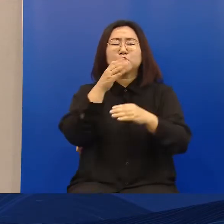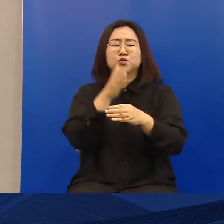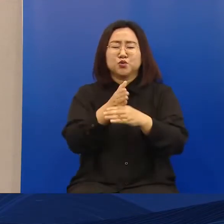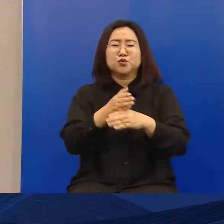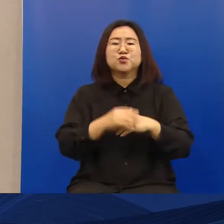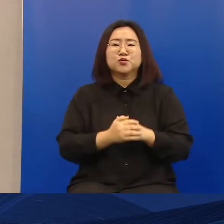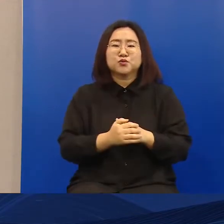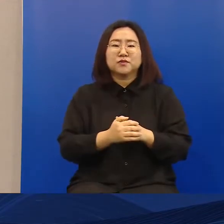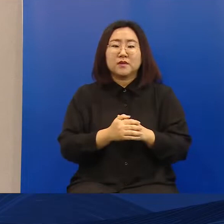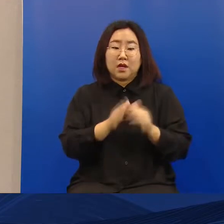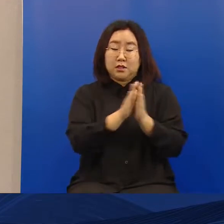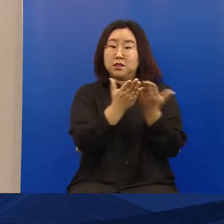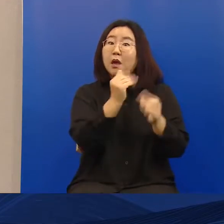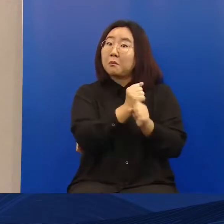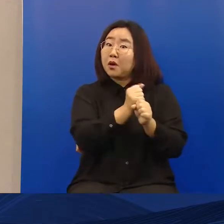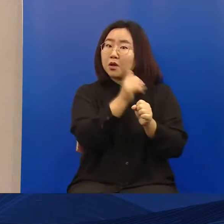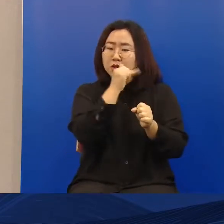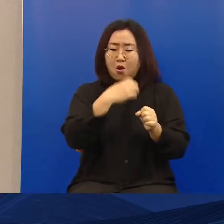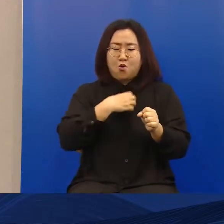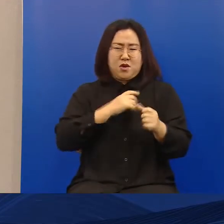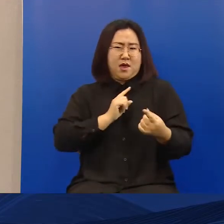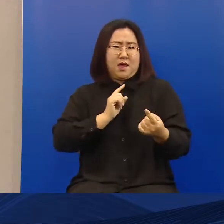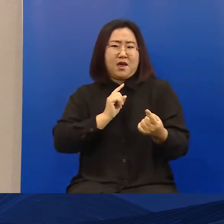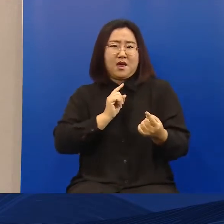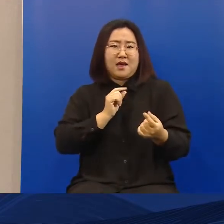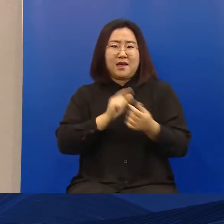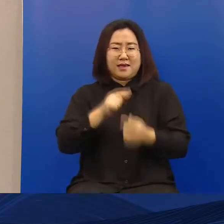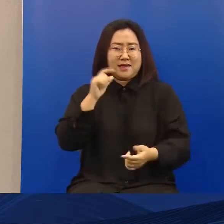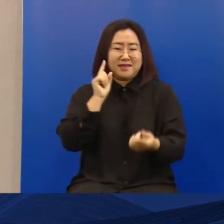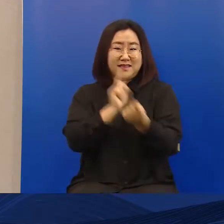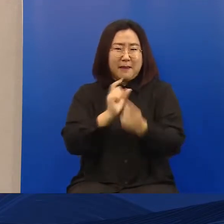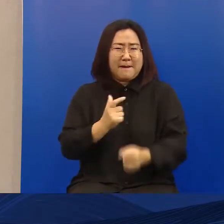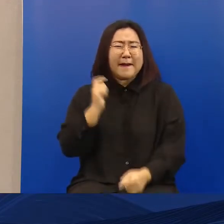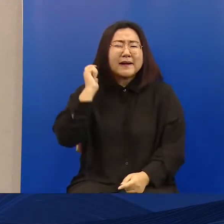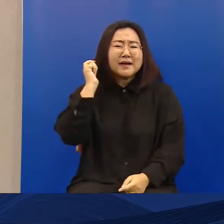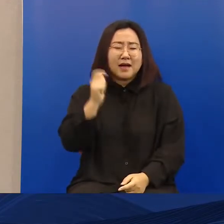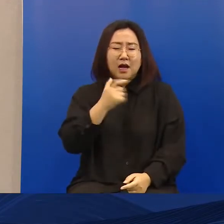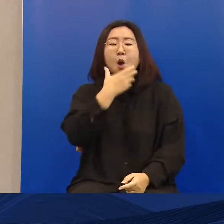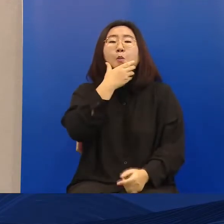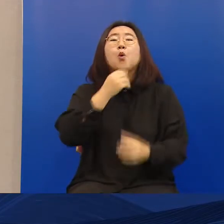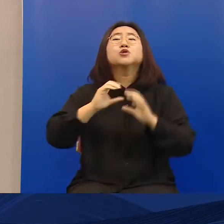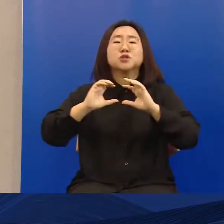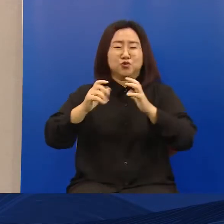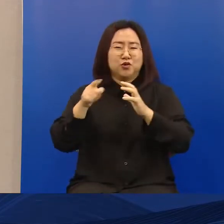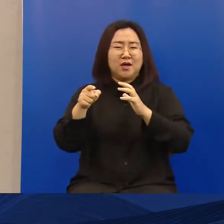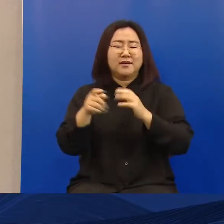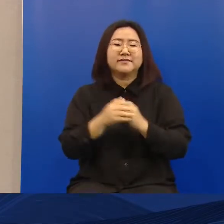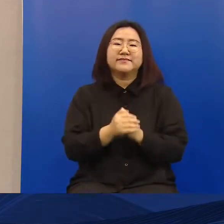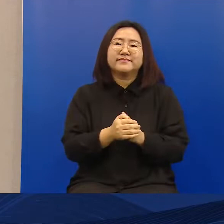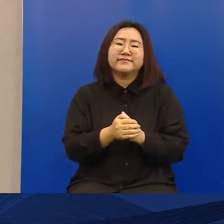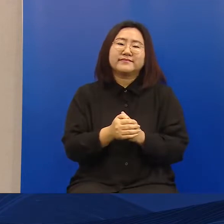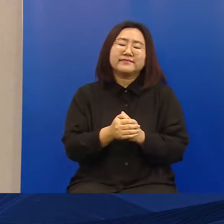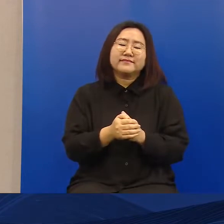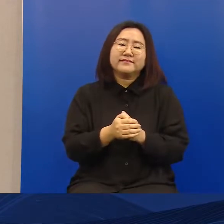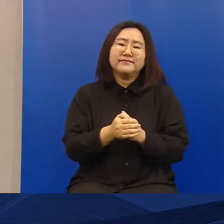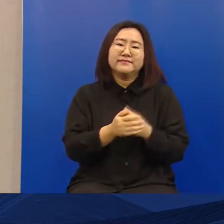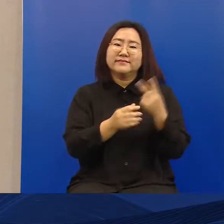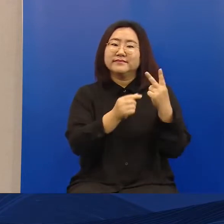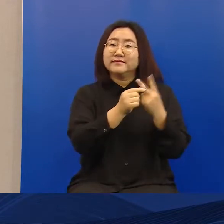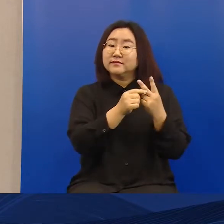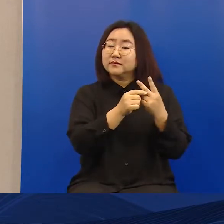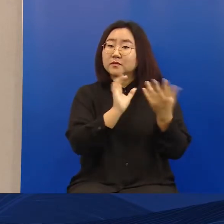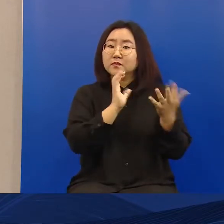계십니다. 저서로는 위기에 강한 경제성장의 비밀, 복지국가 등이 있으십니다. 두